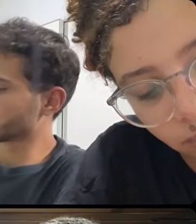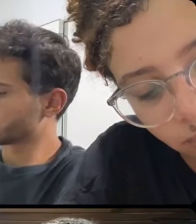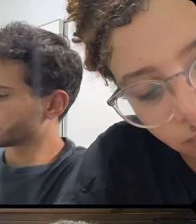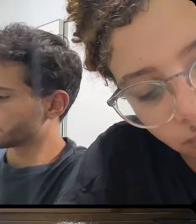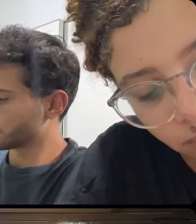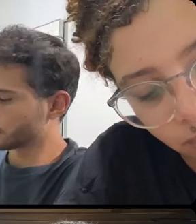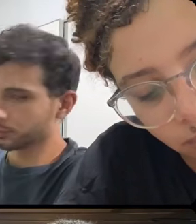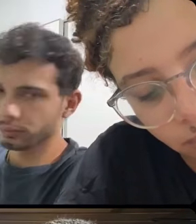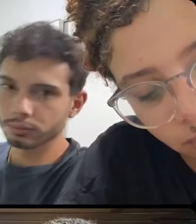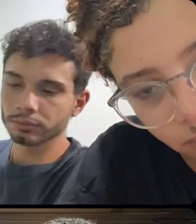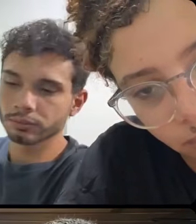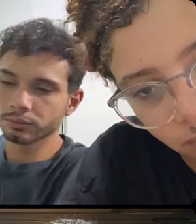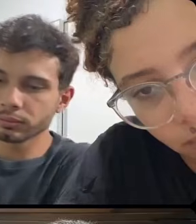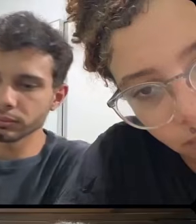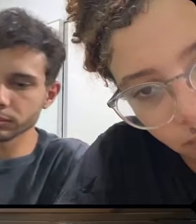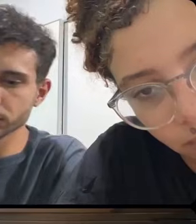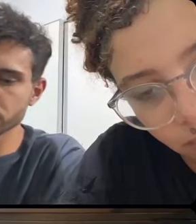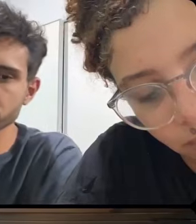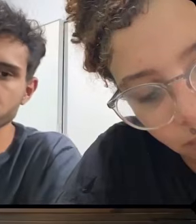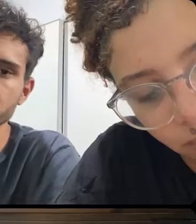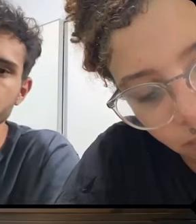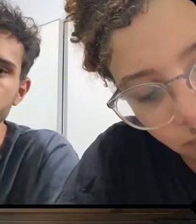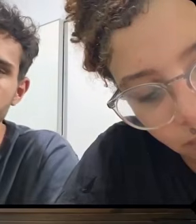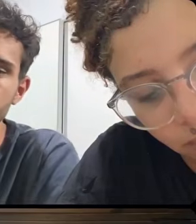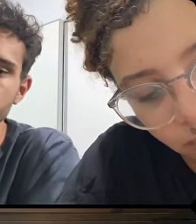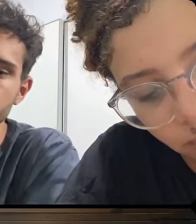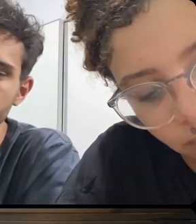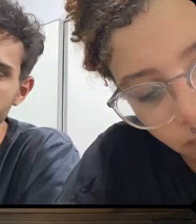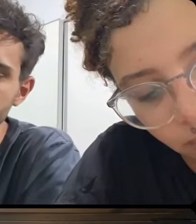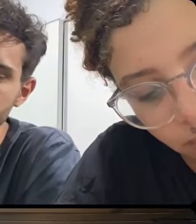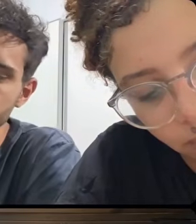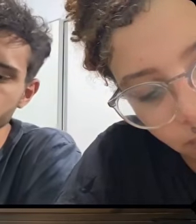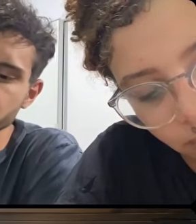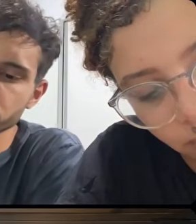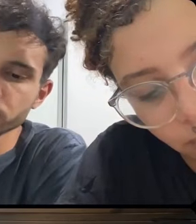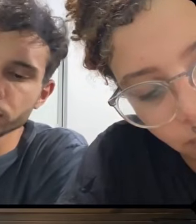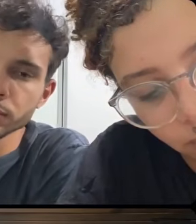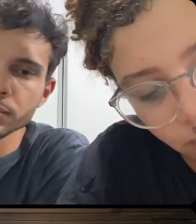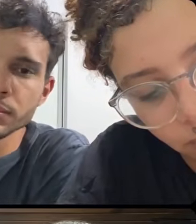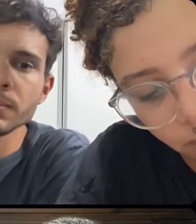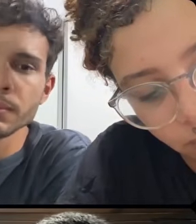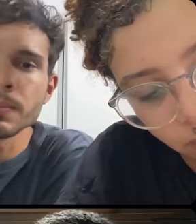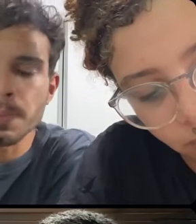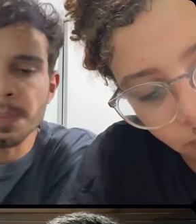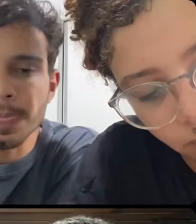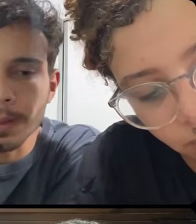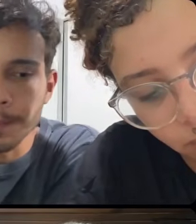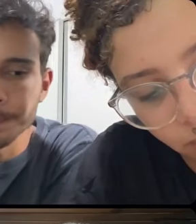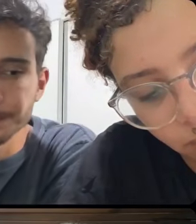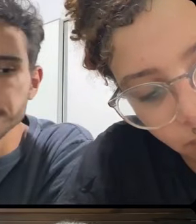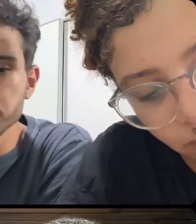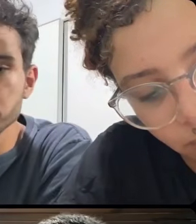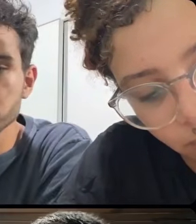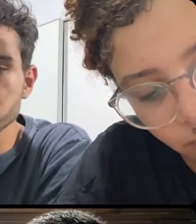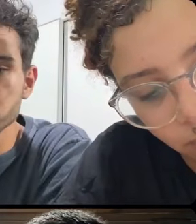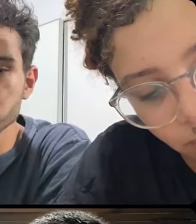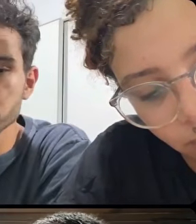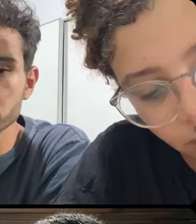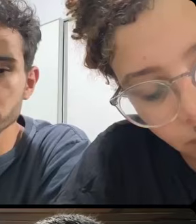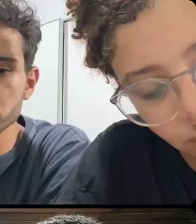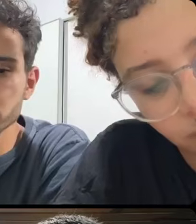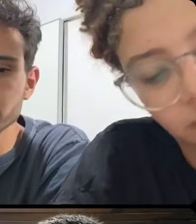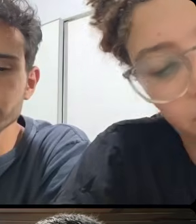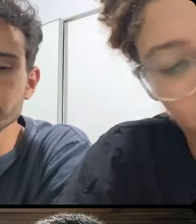camisetas cristãs também, eu gosto de usar, porque é uma forma que de evangelizar, uma forma de transmitir a mensagem de Cristo, as boas novas do